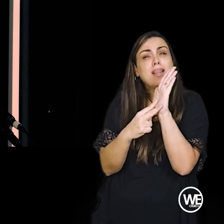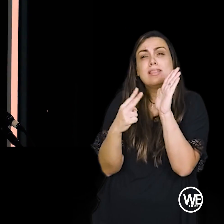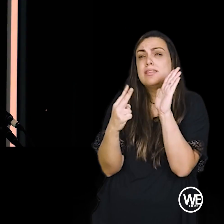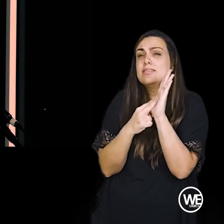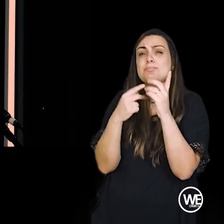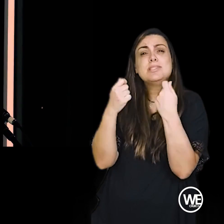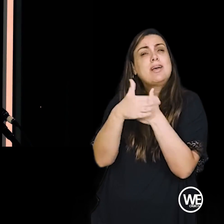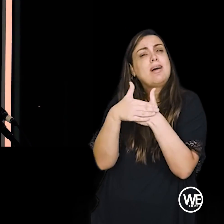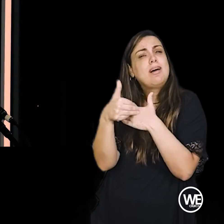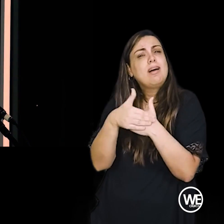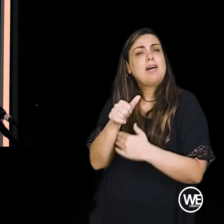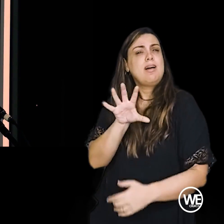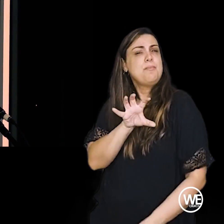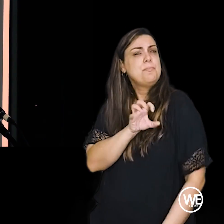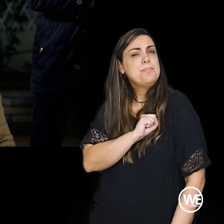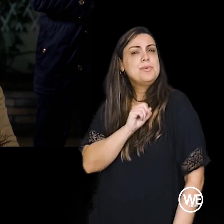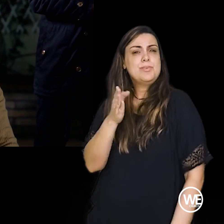amor.